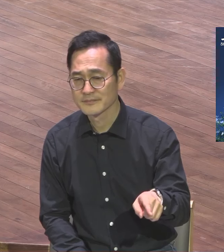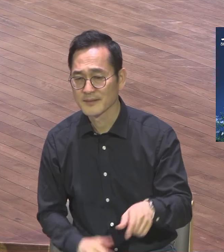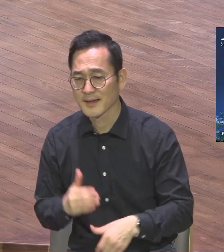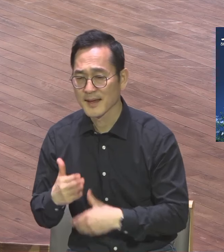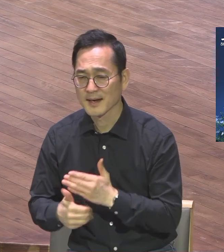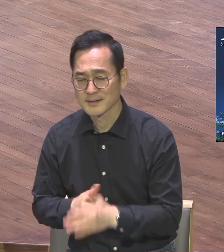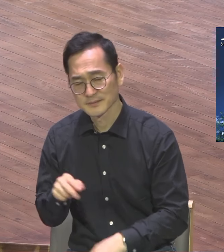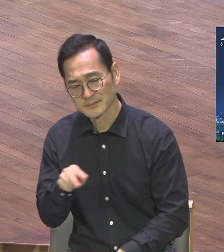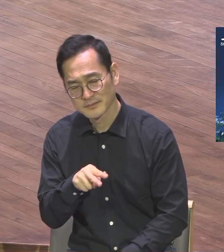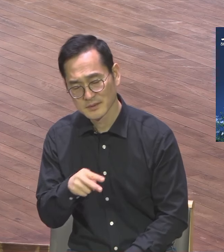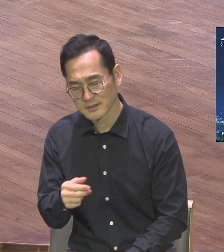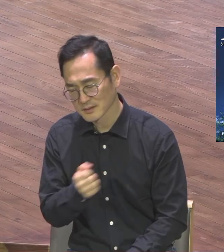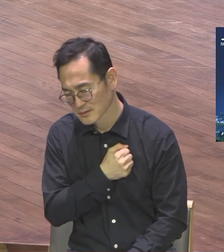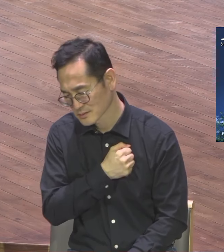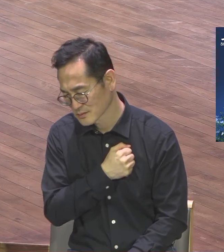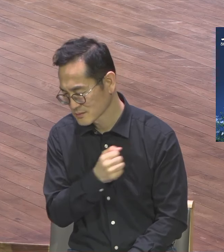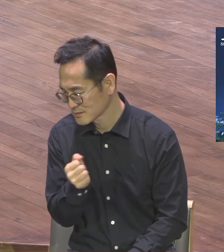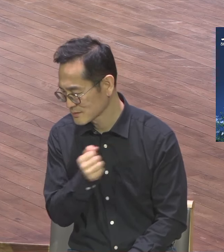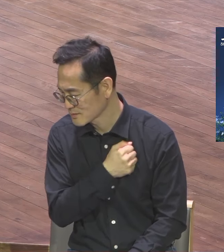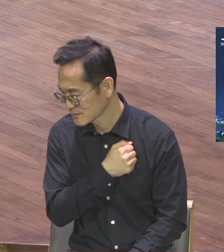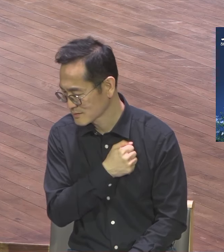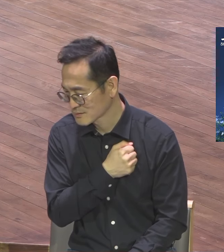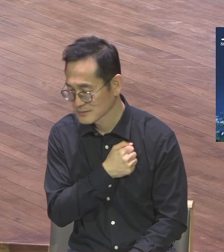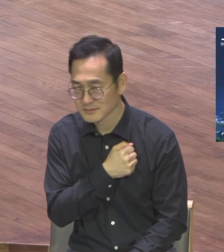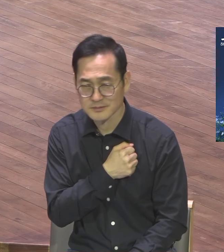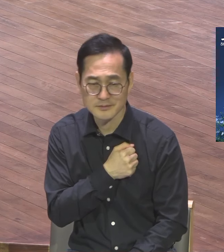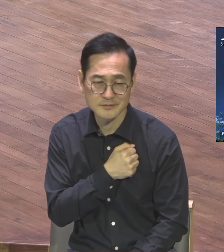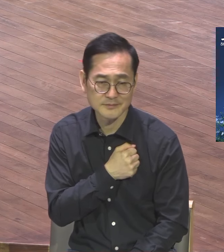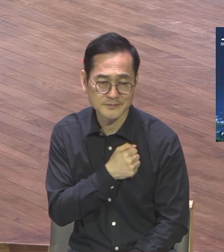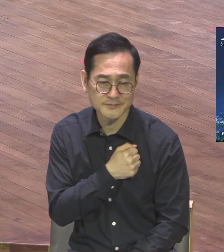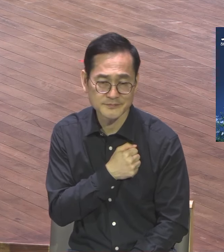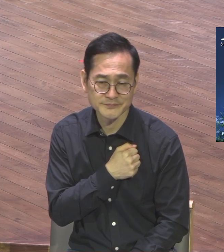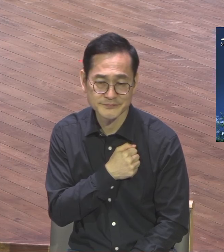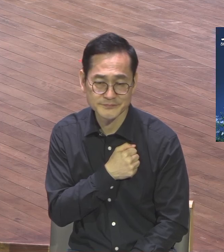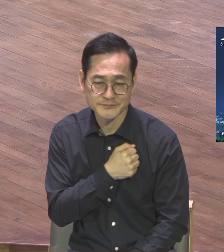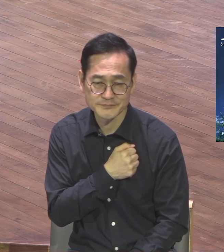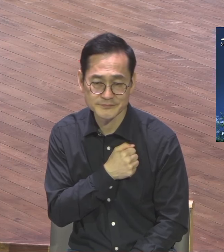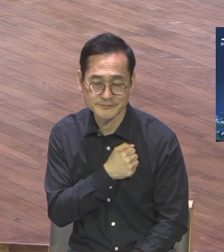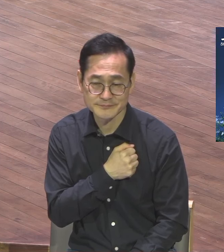하나님이 어떻게 다스리겠어요?